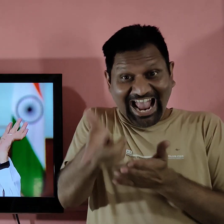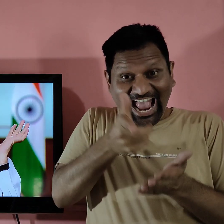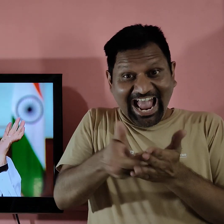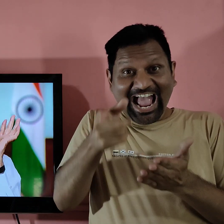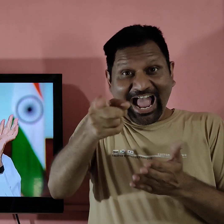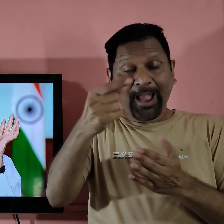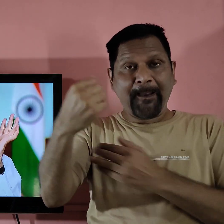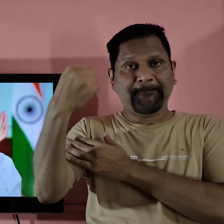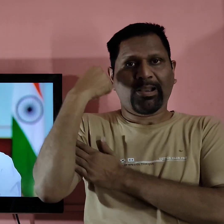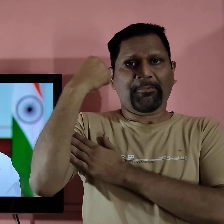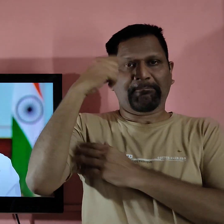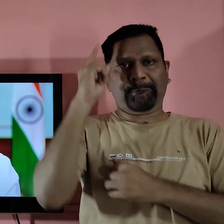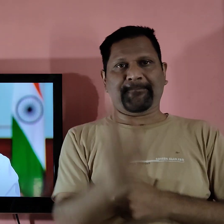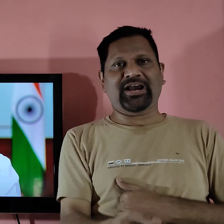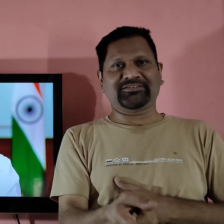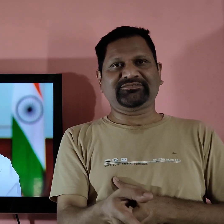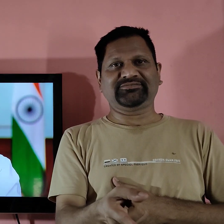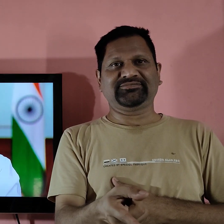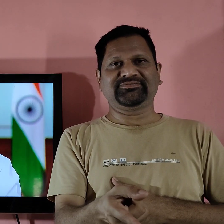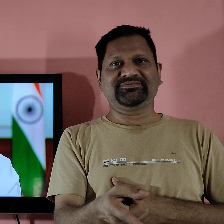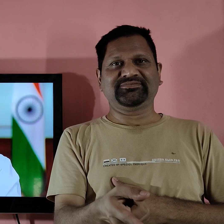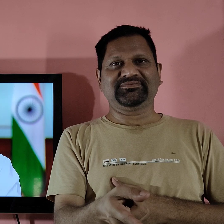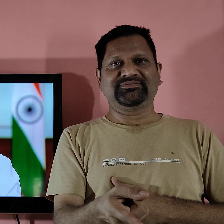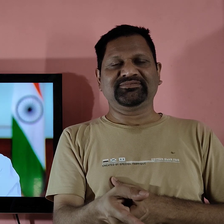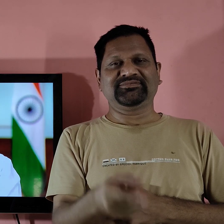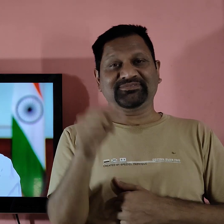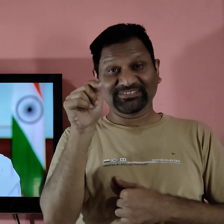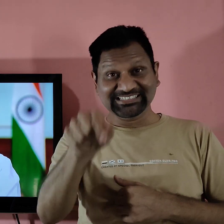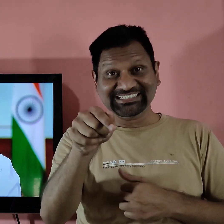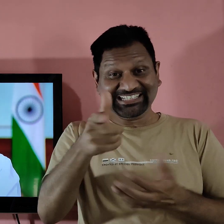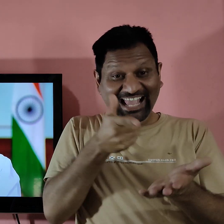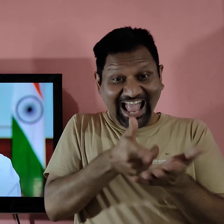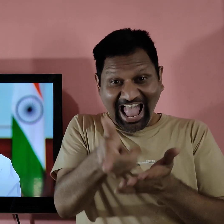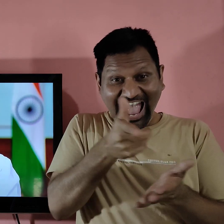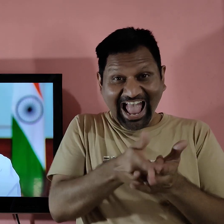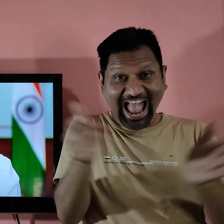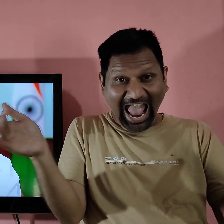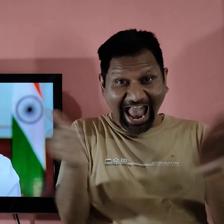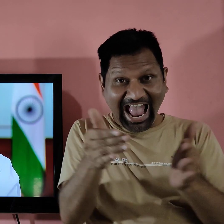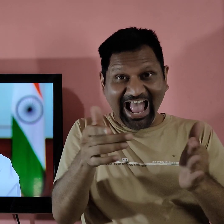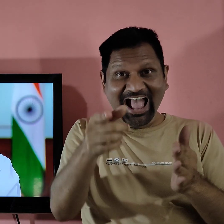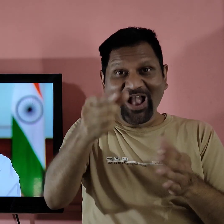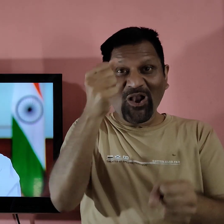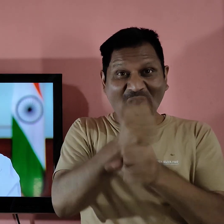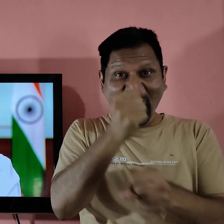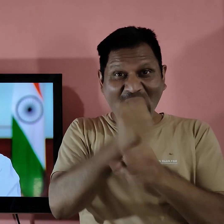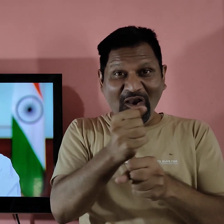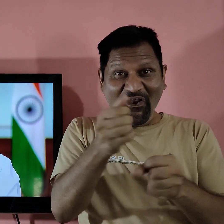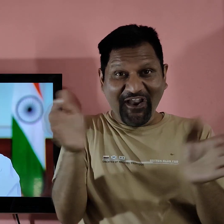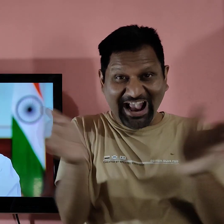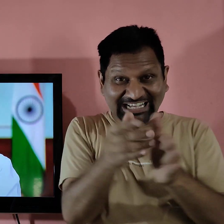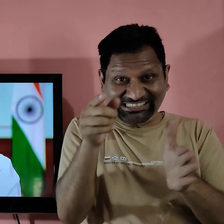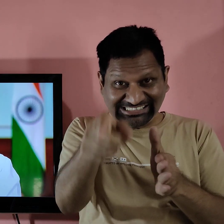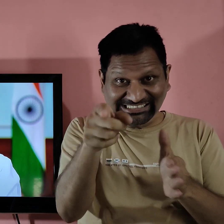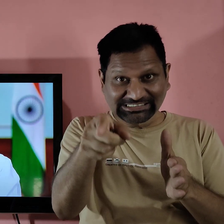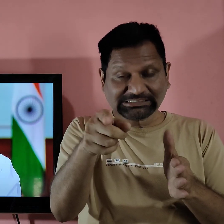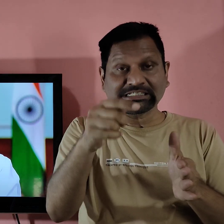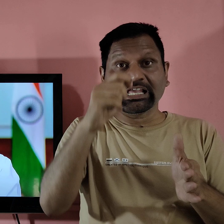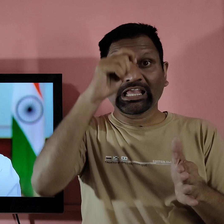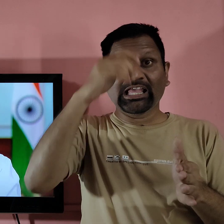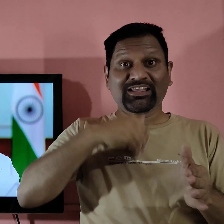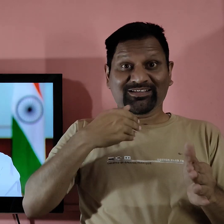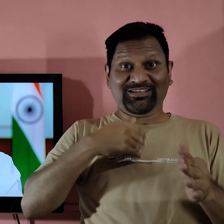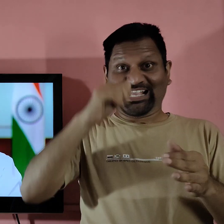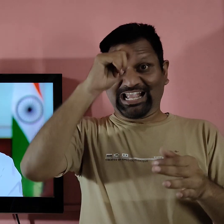है, इसलिए ग्राम पंचायतें हमारे लोकतंत्र की